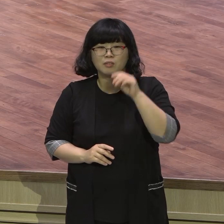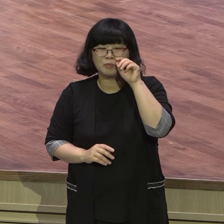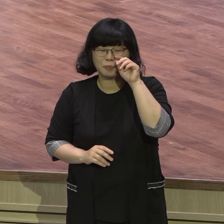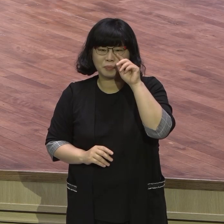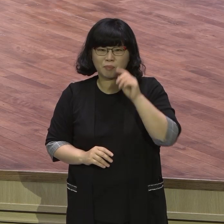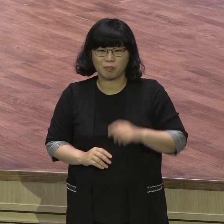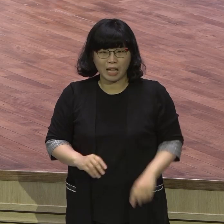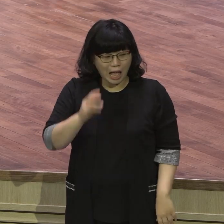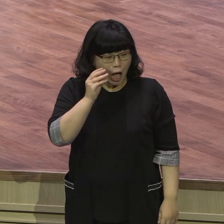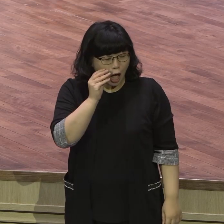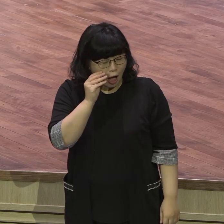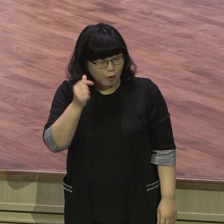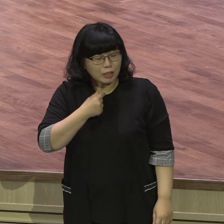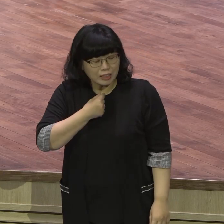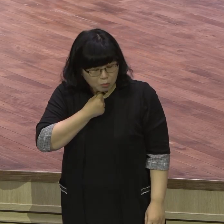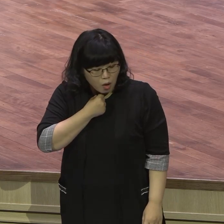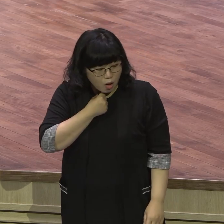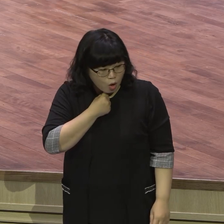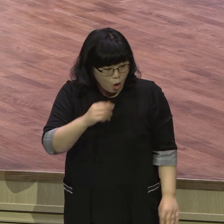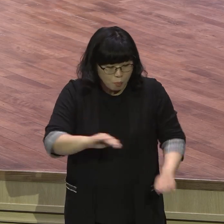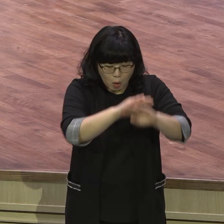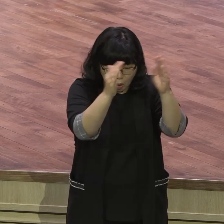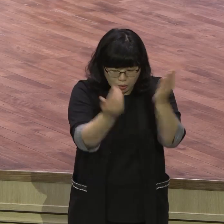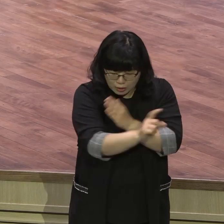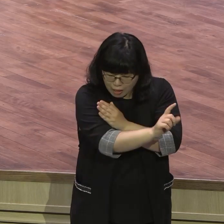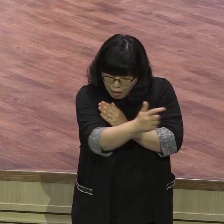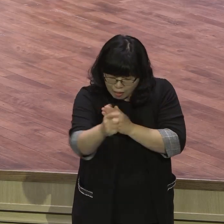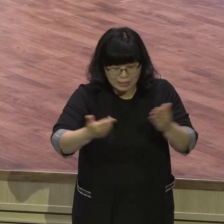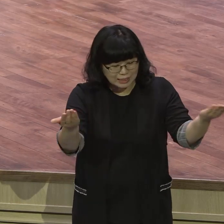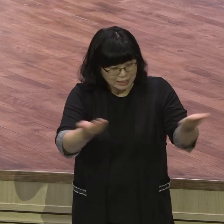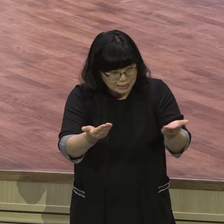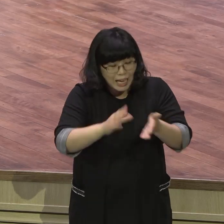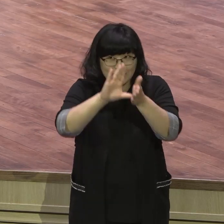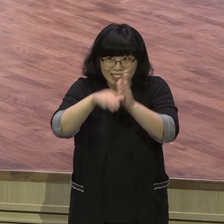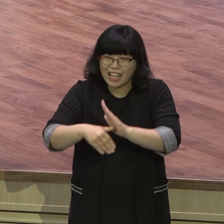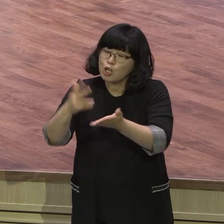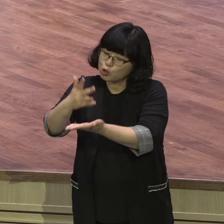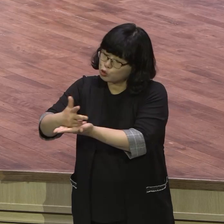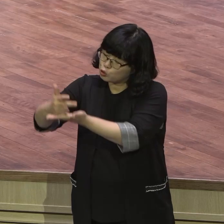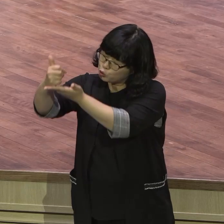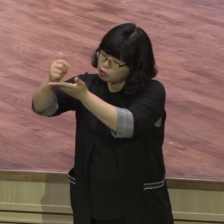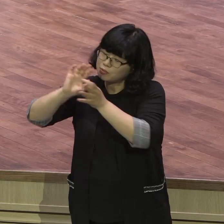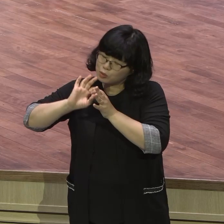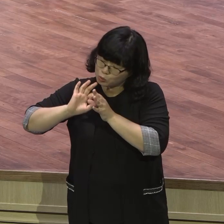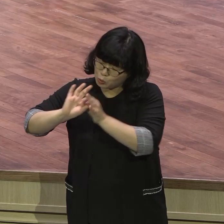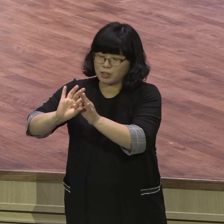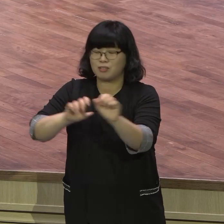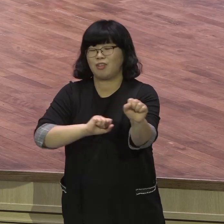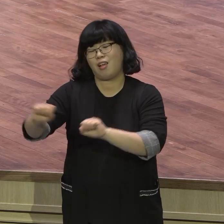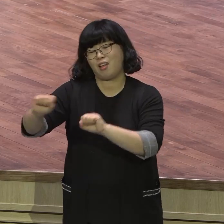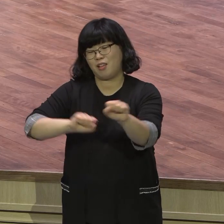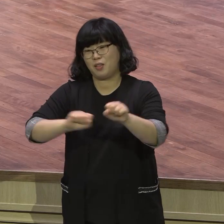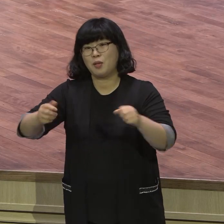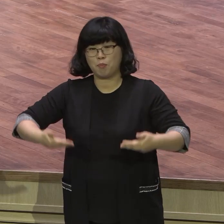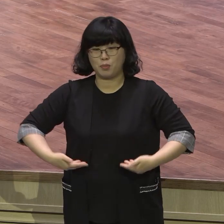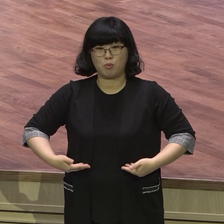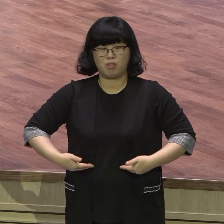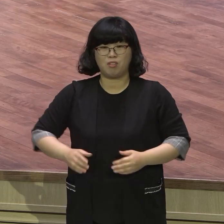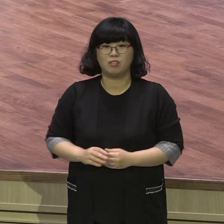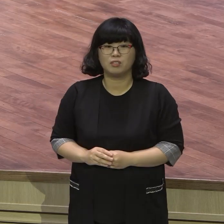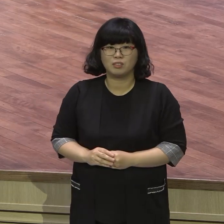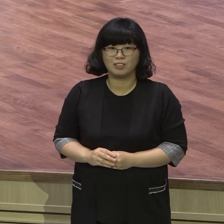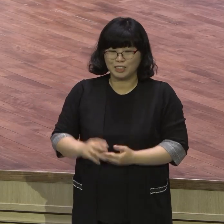말라 해도 형통하게 되어있어요 여기 우리 장로님들 우리 군사님들 집사님들이 많이 계시잖아요 이대로 신앙생을